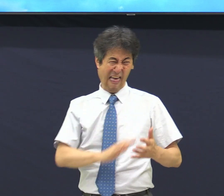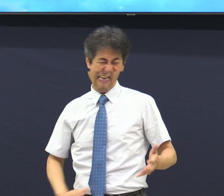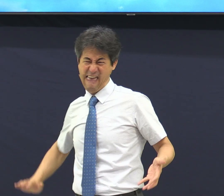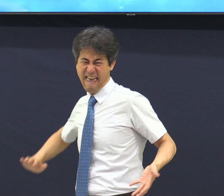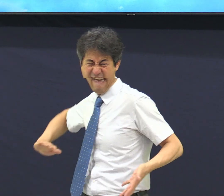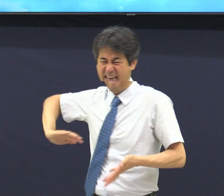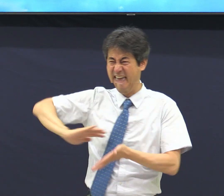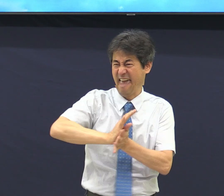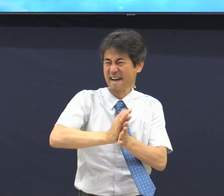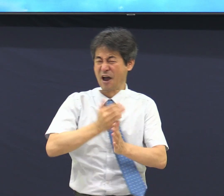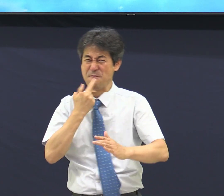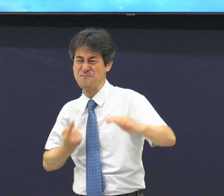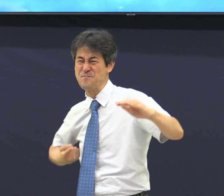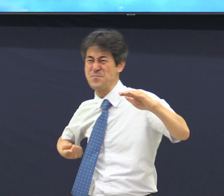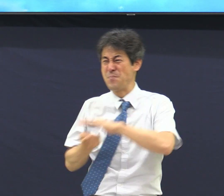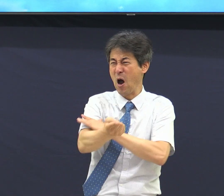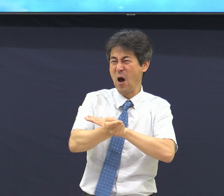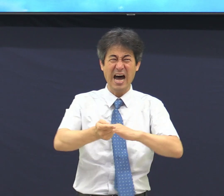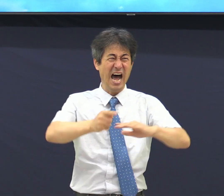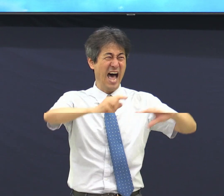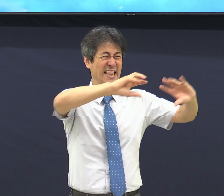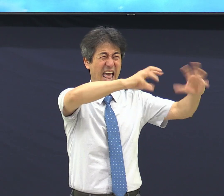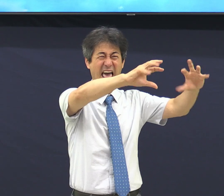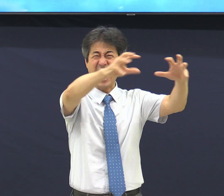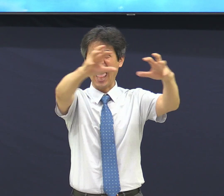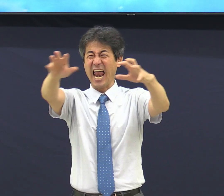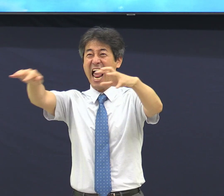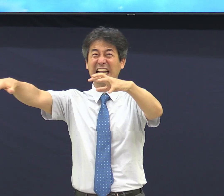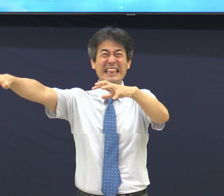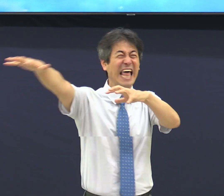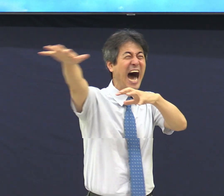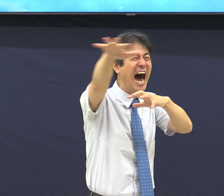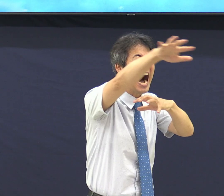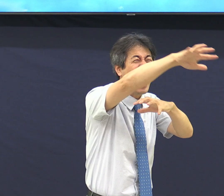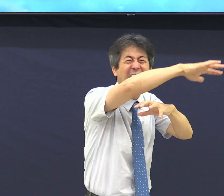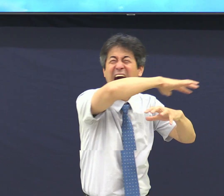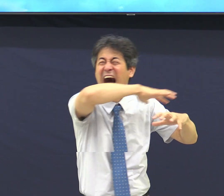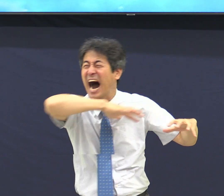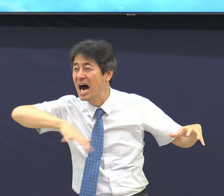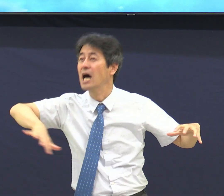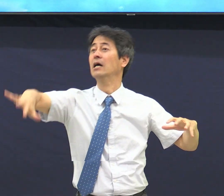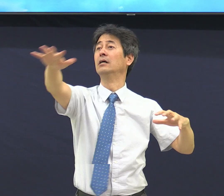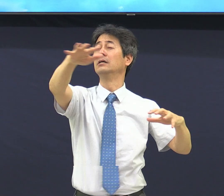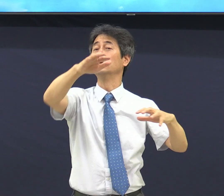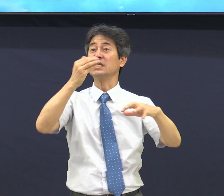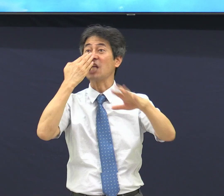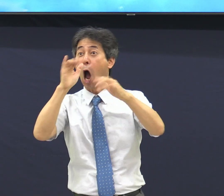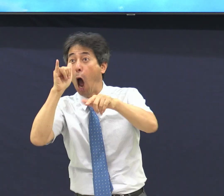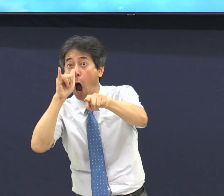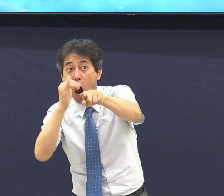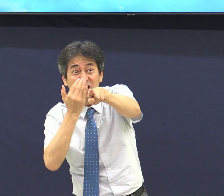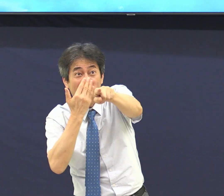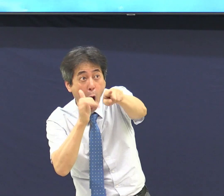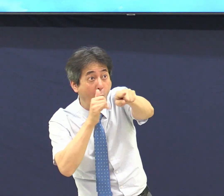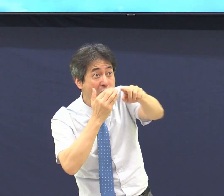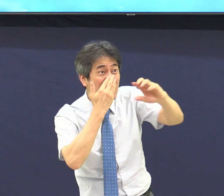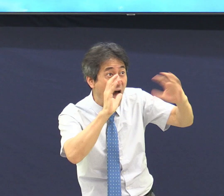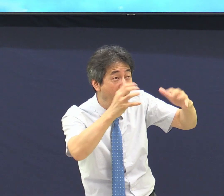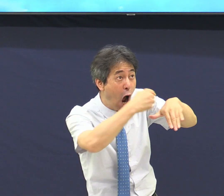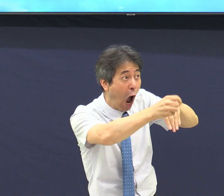있었습니다. 이스라엘을 멸하고자 명령을 내렸고, 수많은 나라 가운데 이스라엘 백성들이